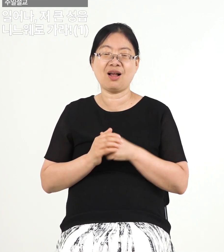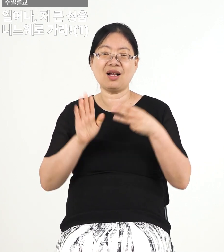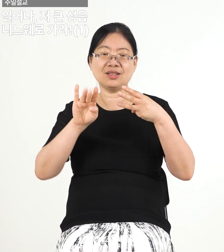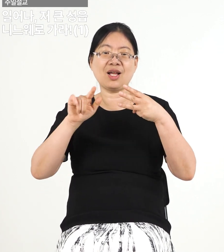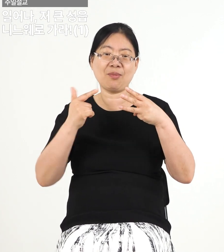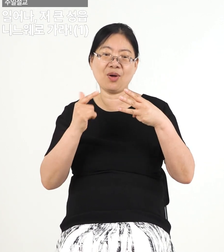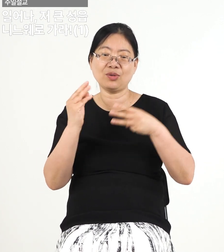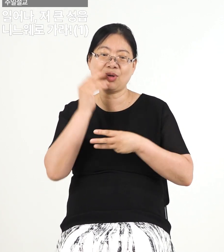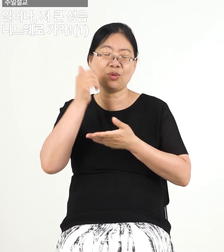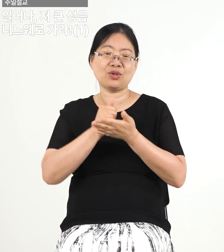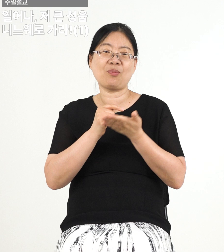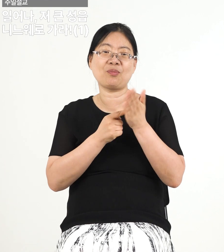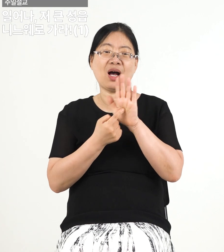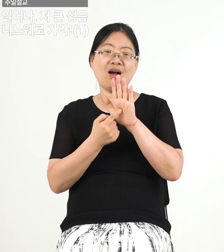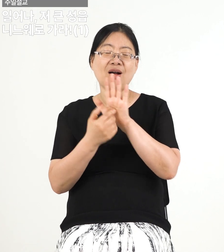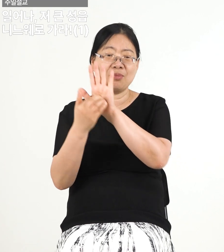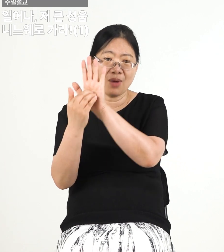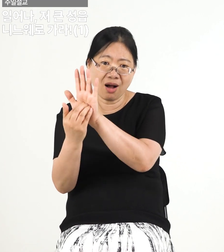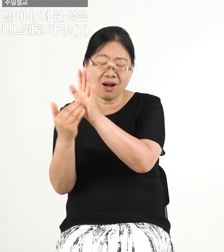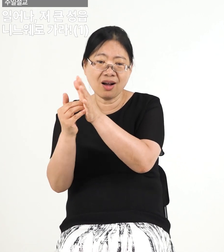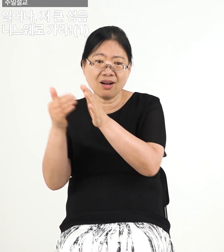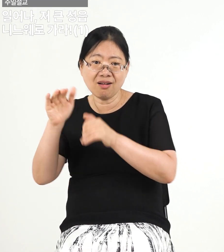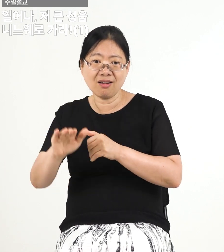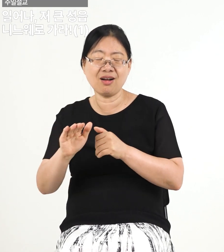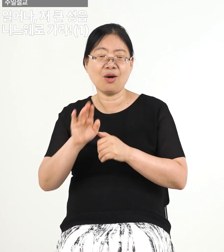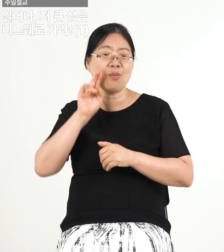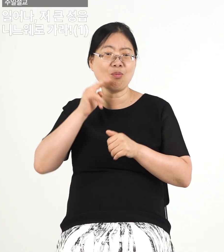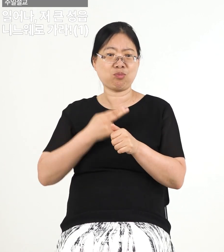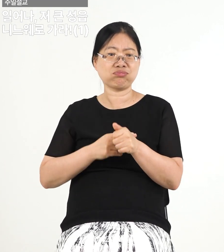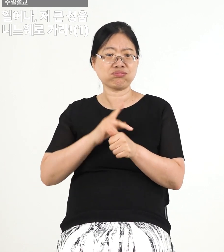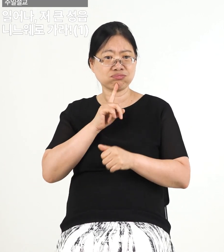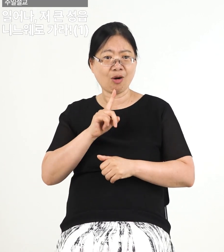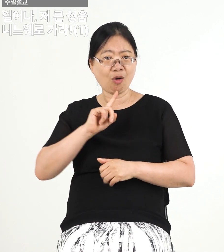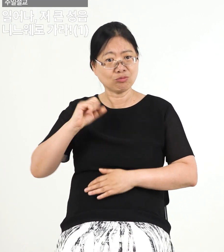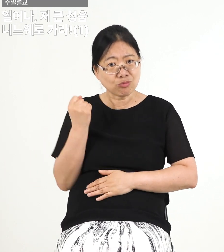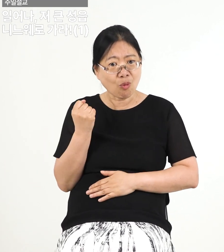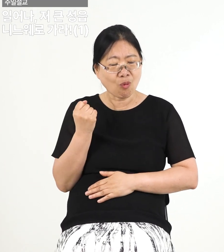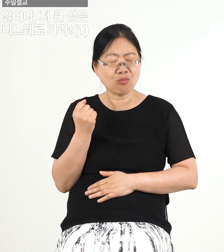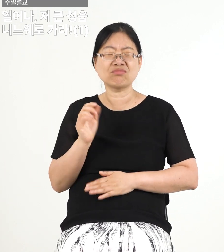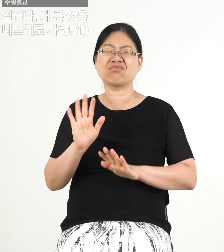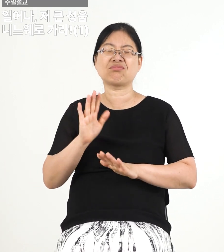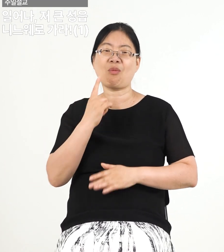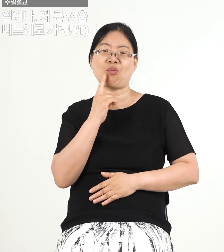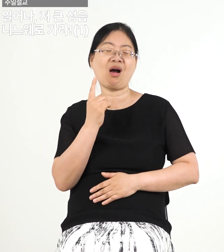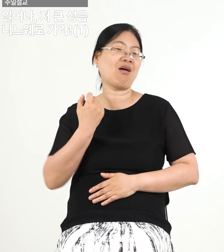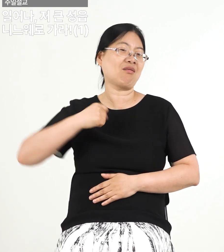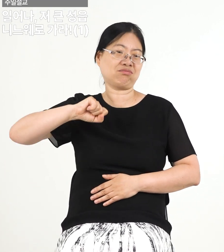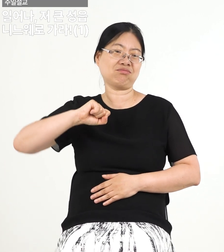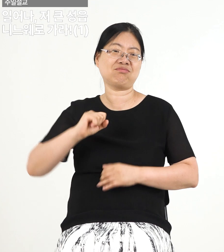3번 성령이 나타나셔서 막았지만 바울이 말을 안 들었어요.